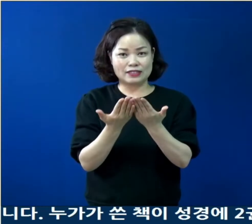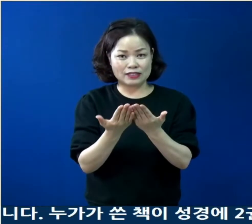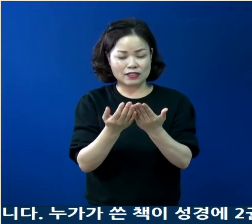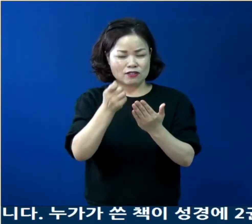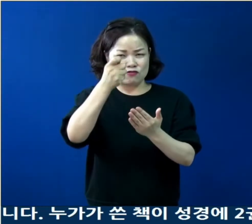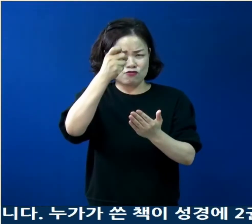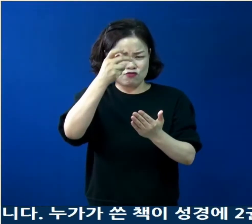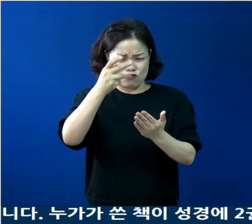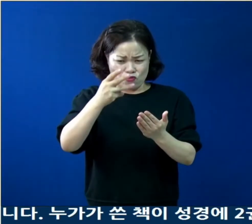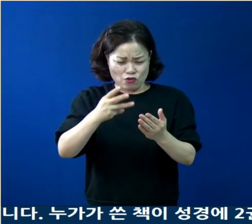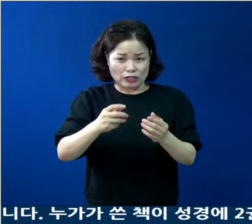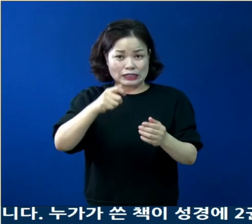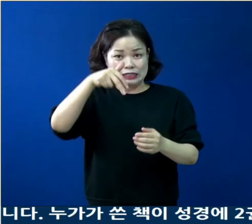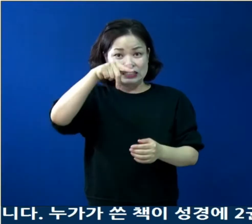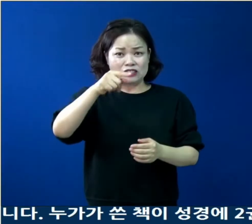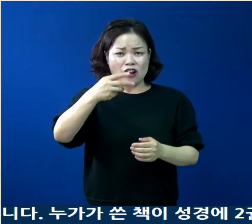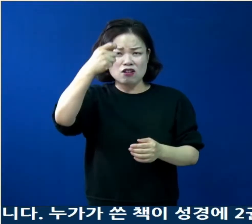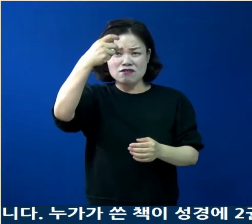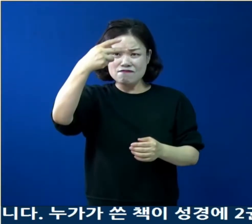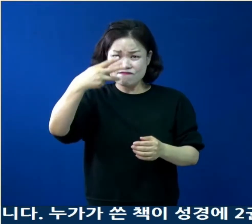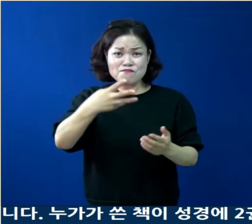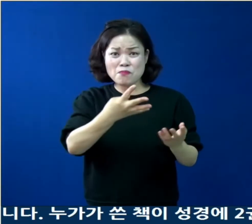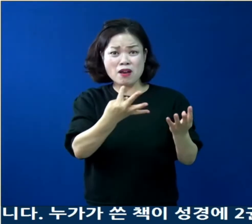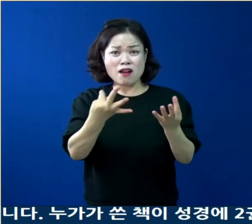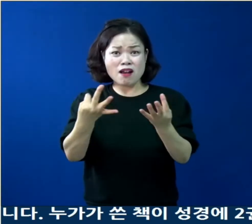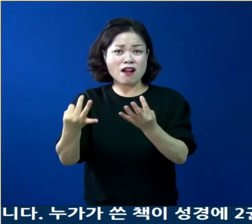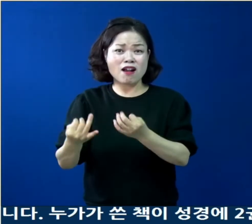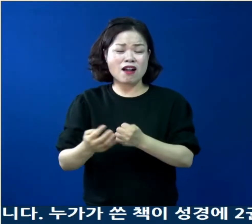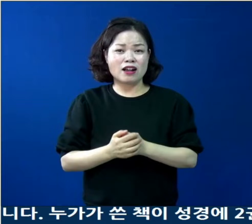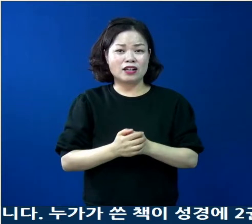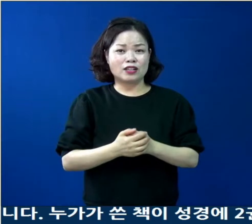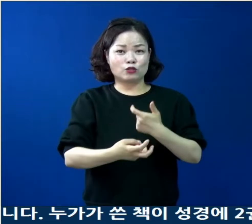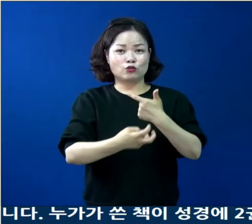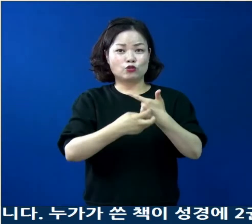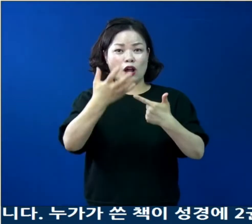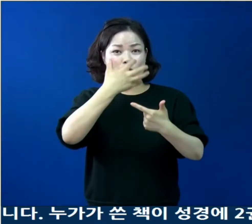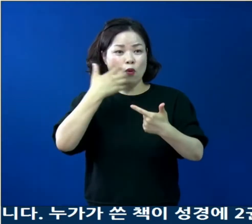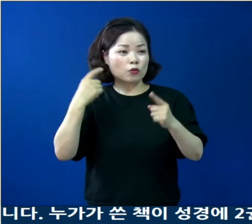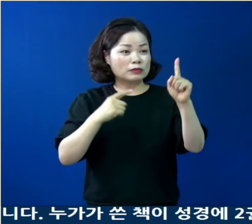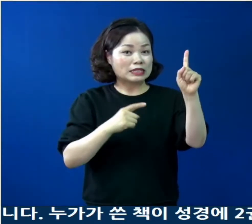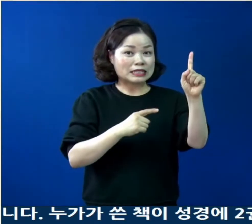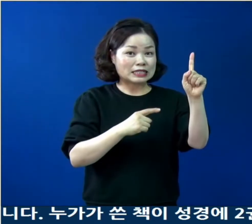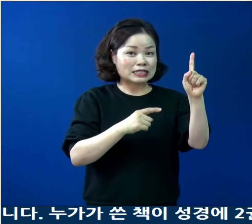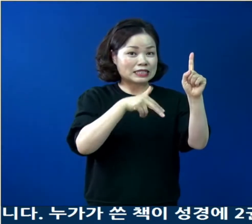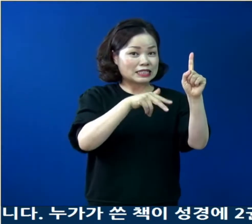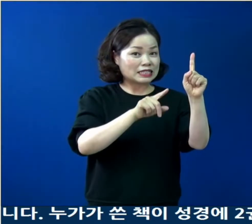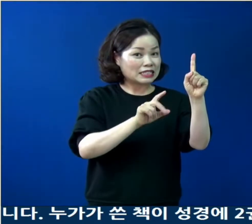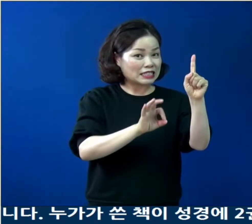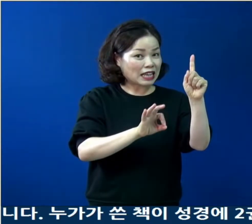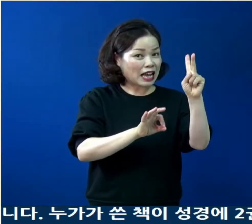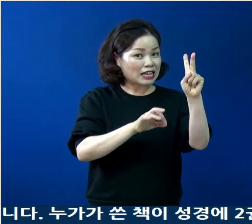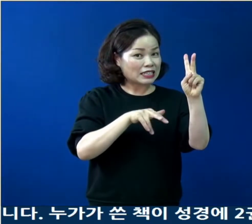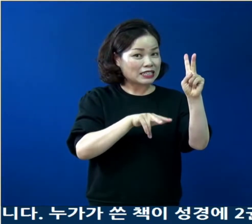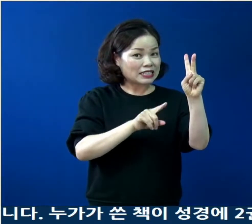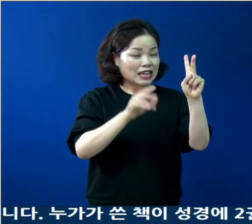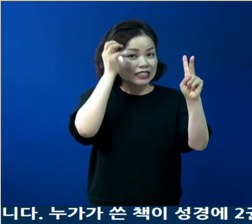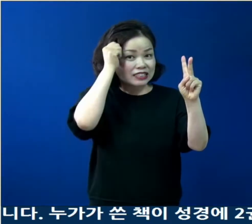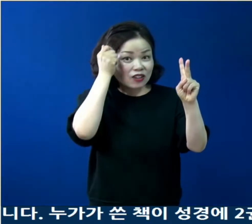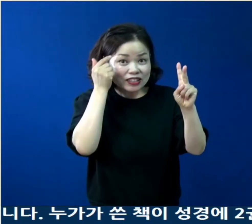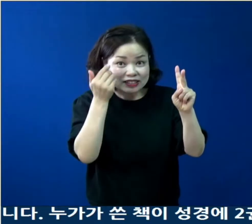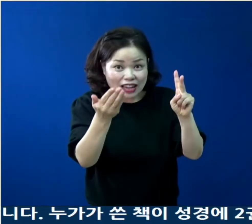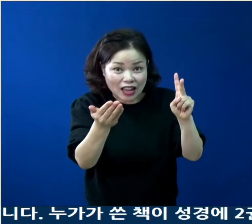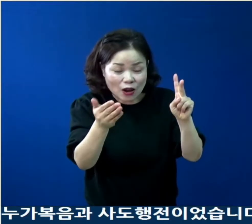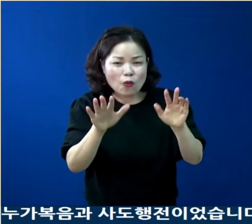절수가 굉장히 길어요. 여러분, 누가복음 1장, 2장 기억 혹시 나실까요? 올